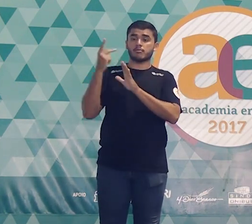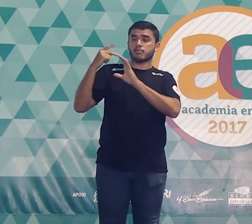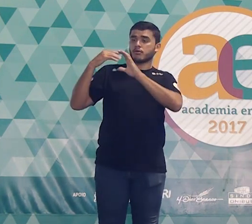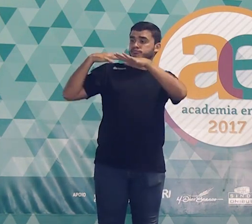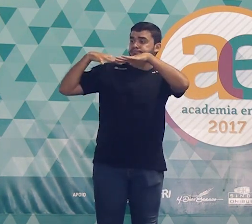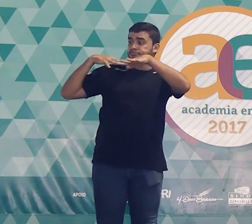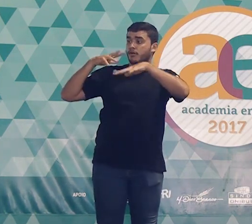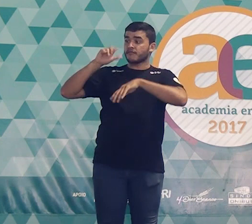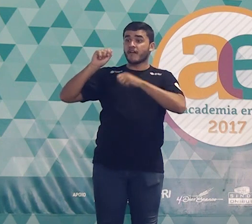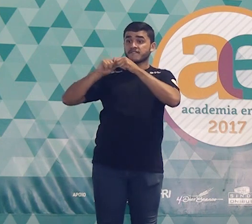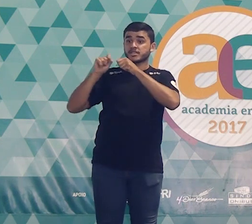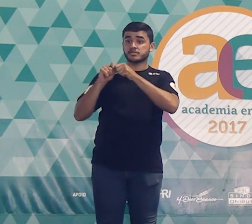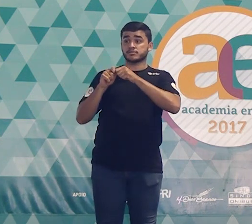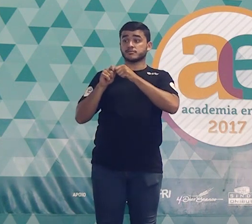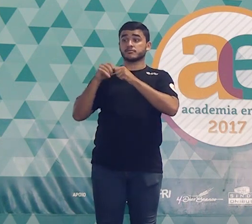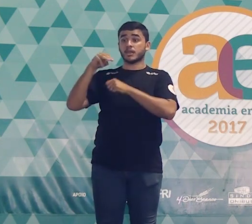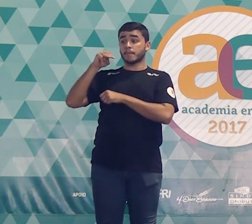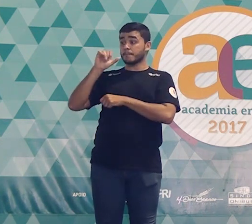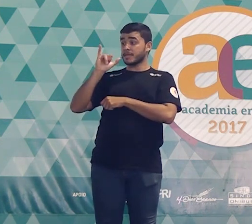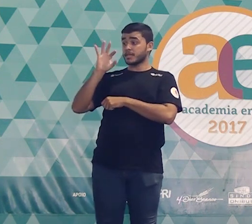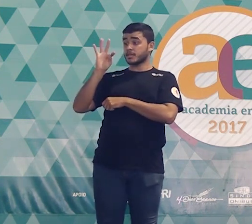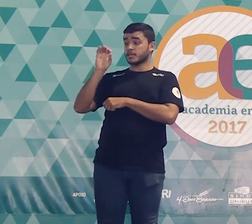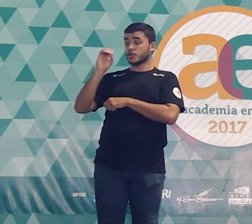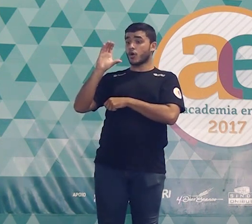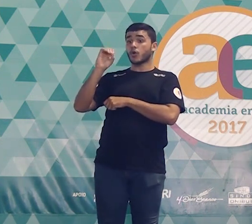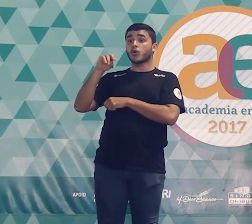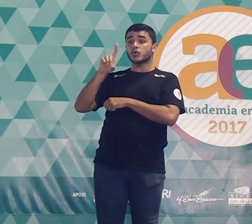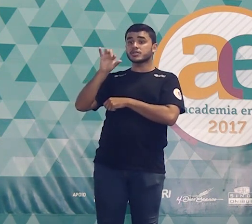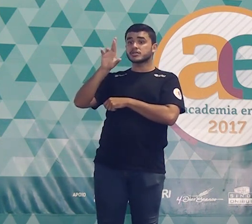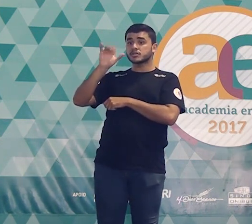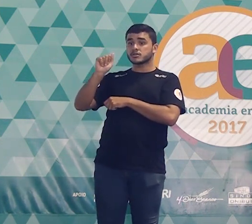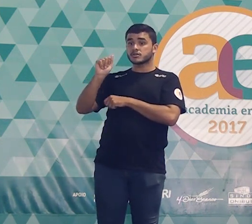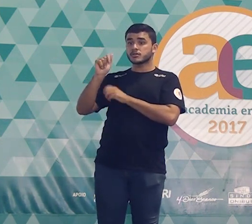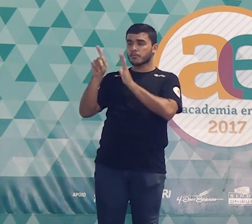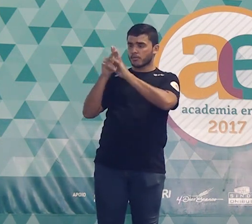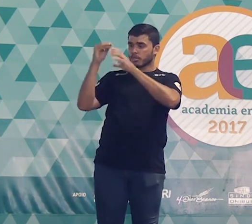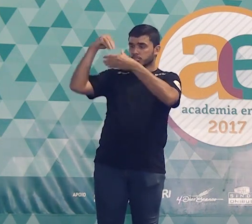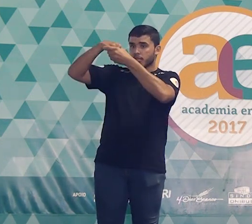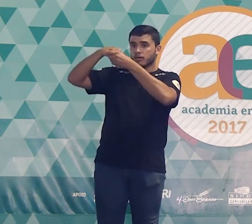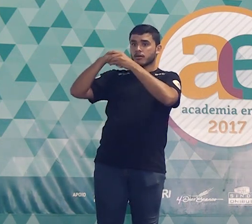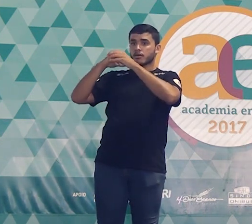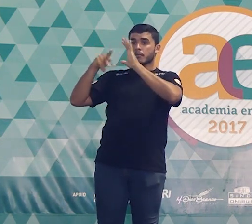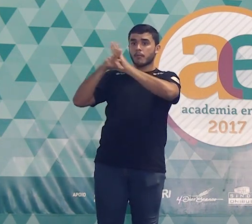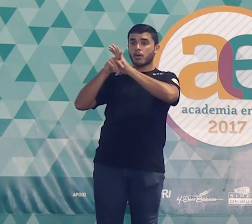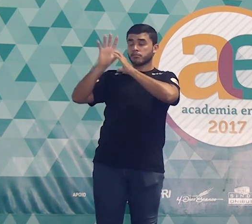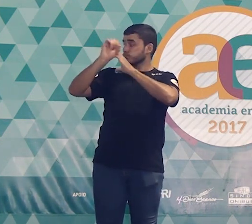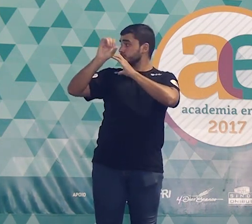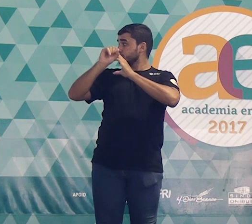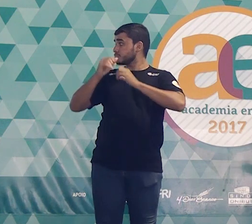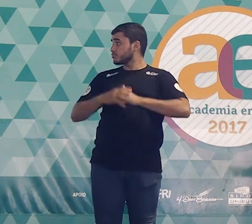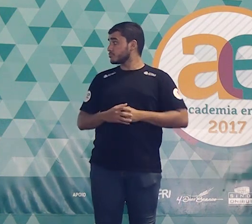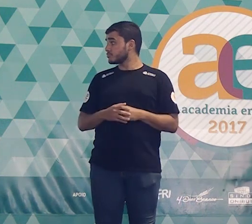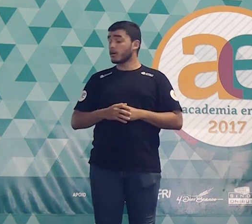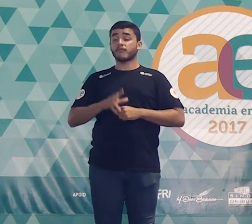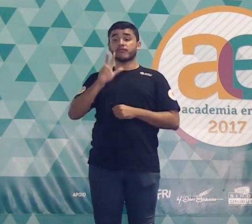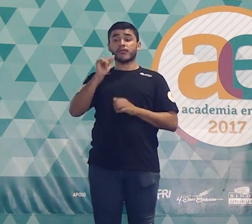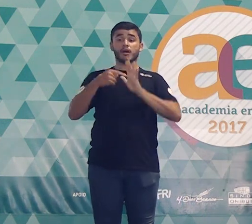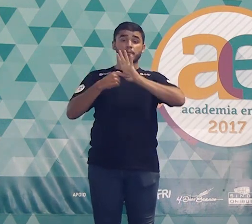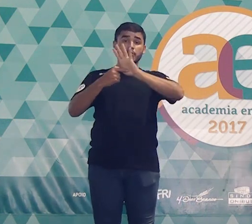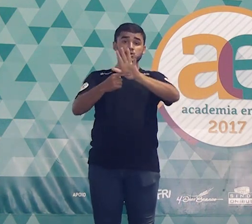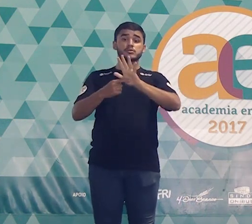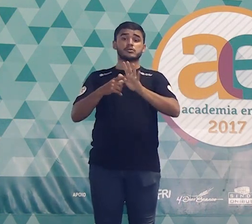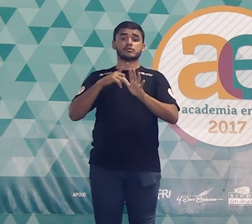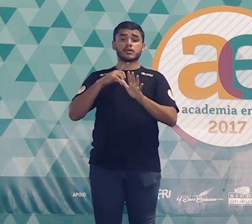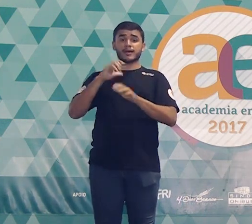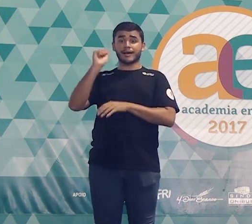produz energia. A mitocôndria é uma fornalha, ela é a nossa usina de energia. Se fizerem uma analogia a